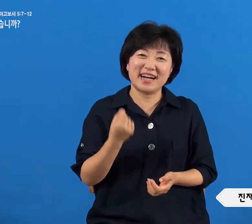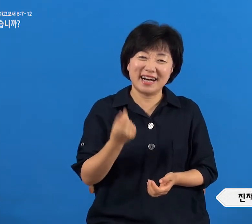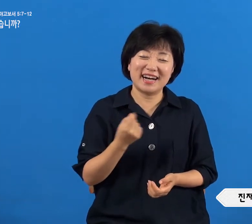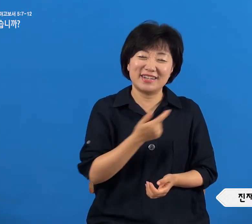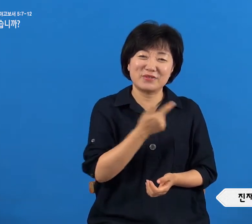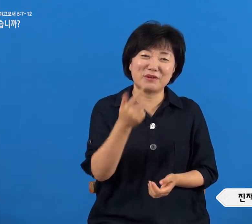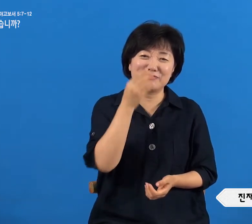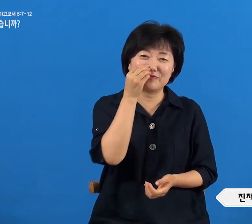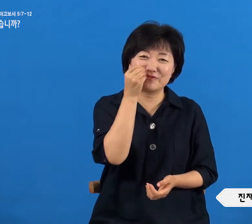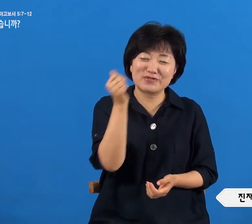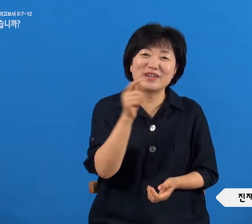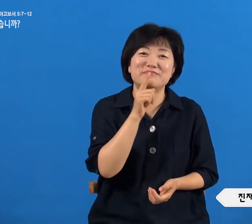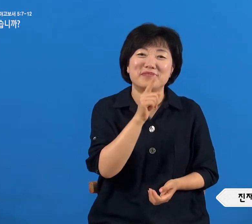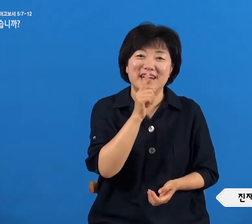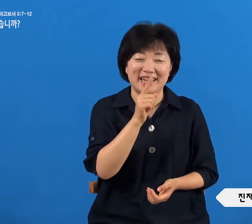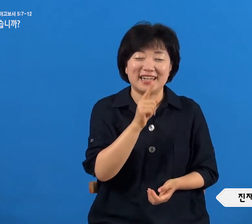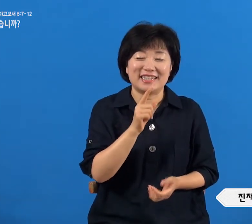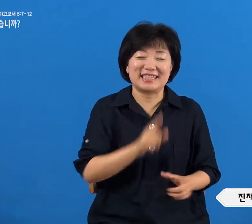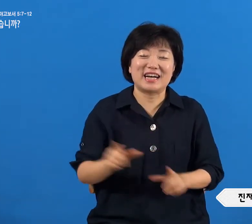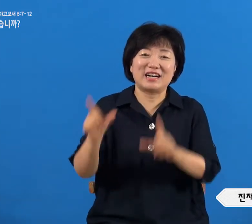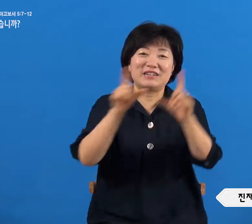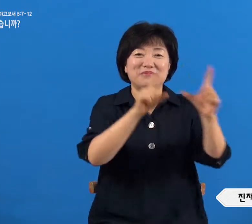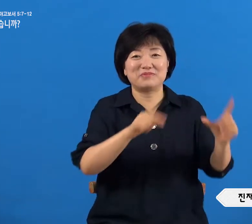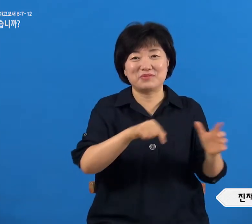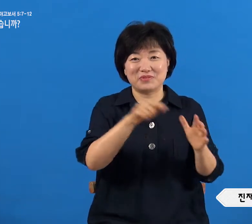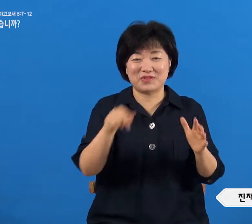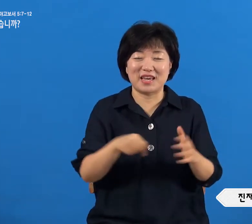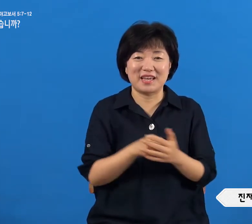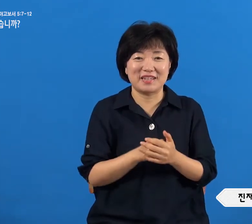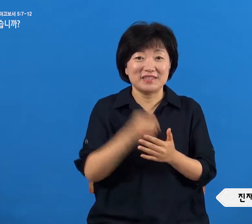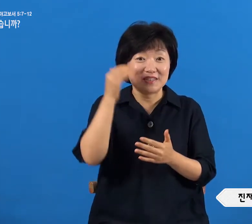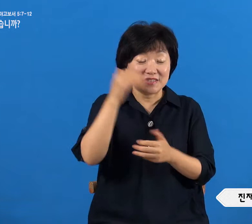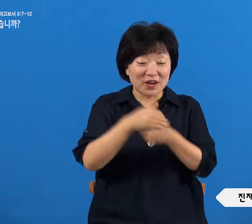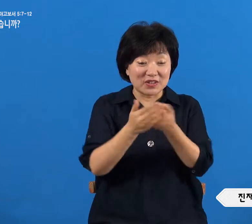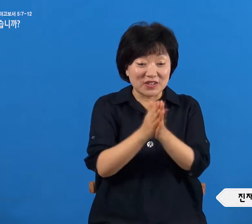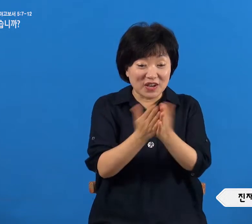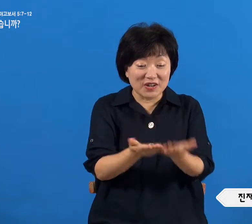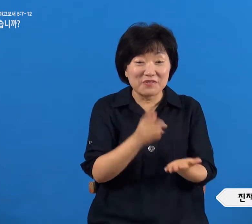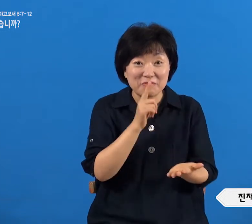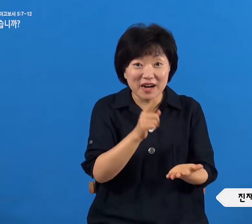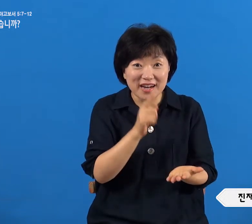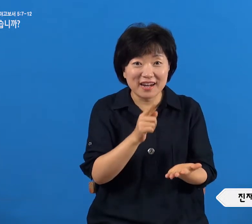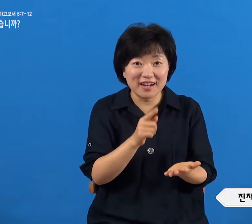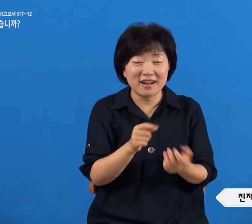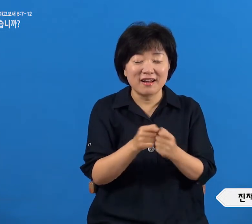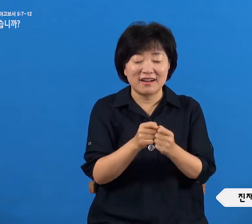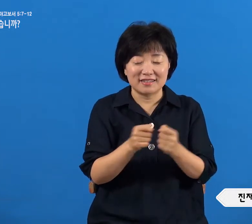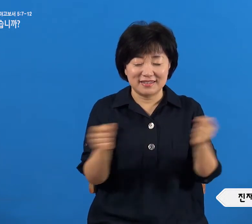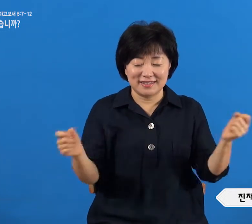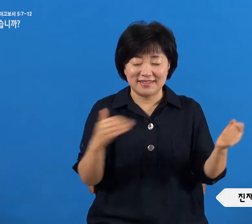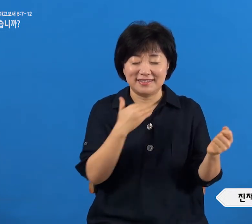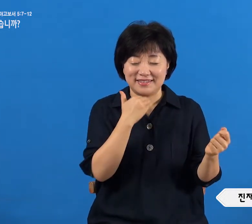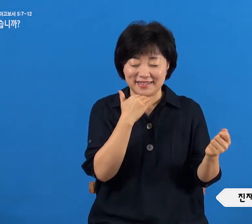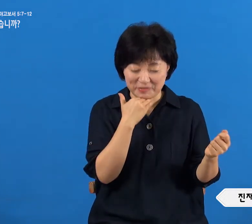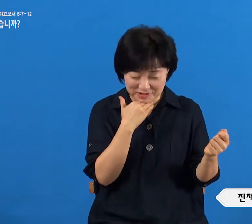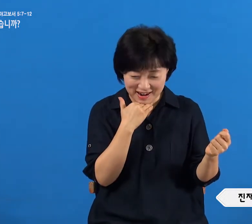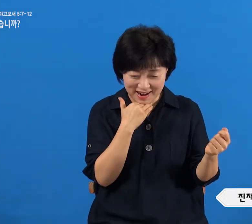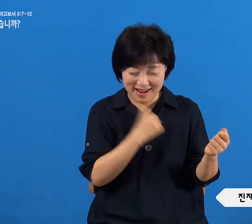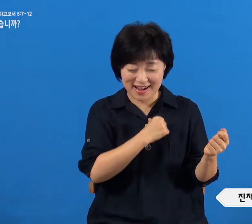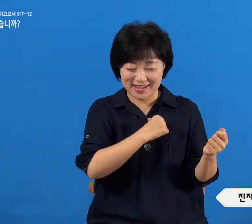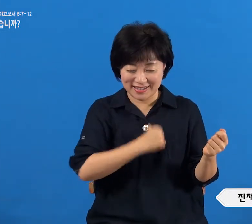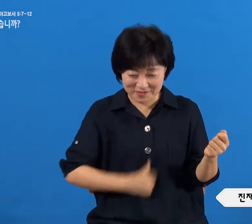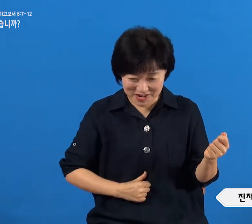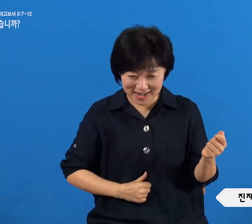빨리빨리가 너무나 익숙한 우리 삶 가운데 오늘 성경은 말씀합니다. 길이 참으라.